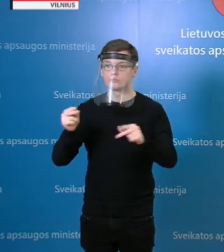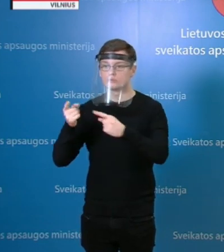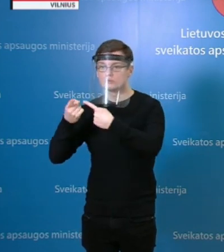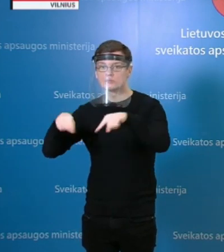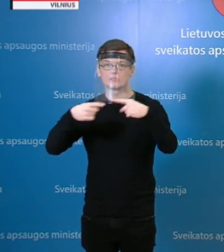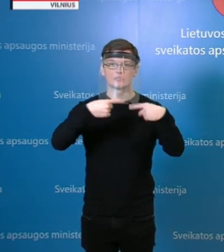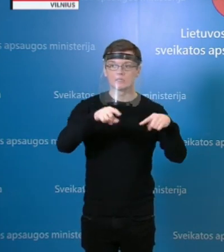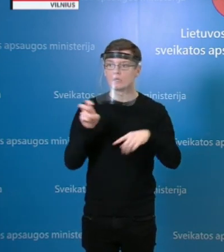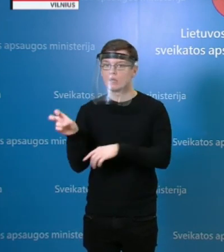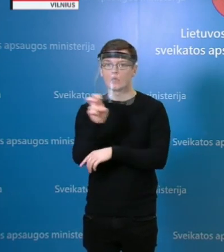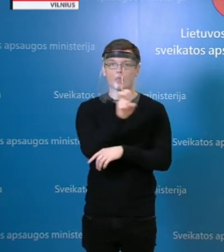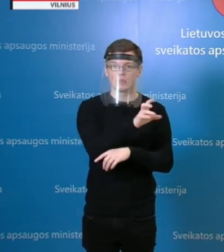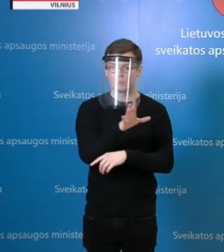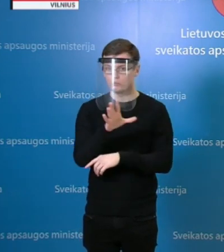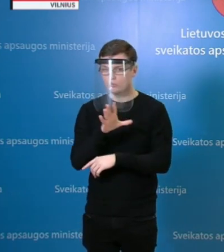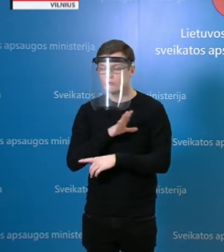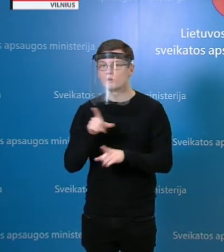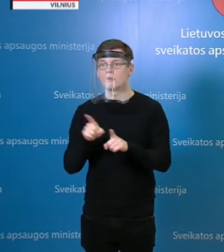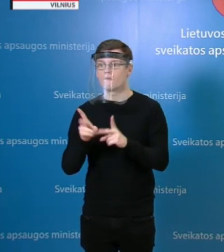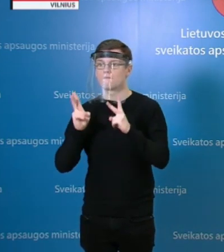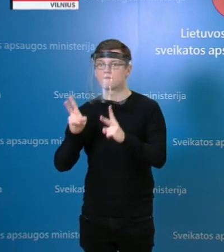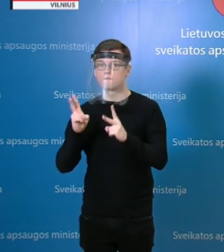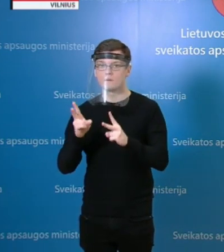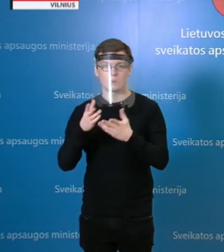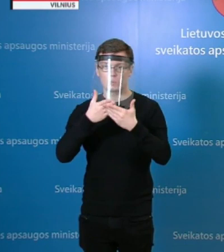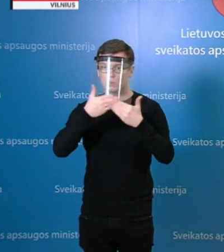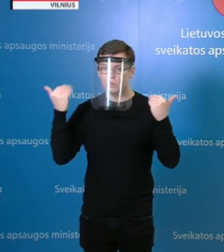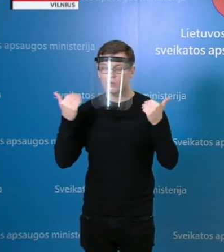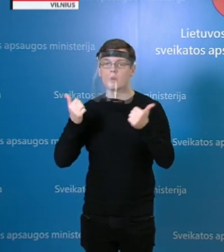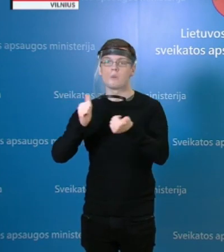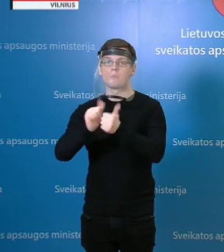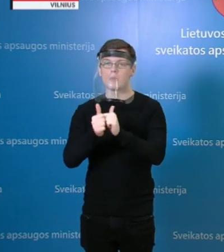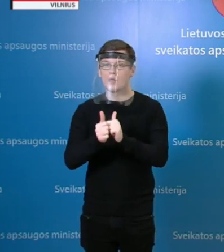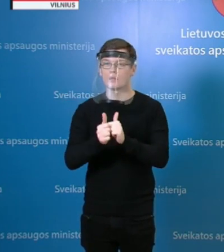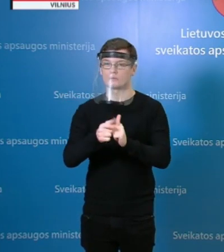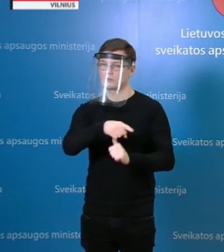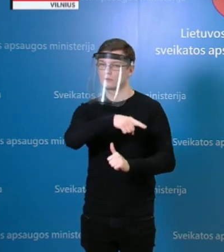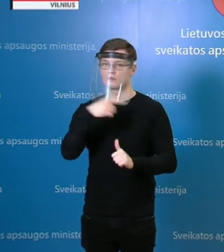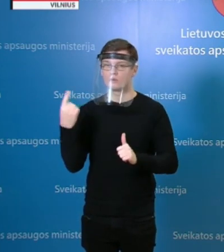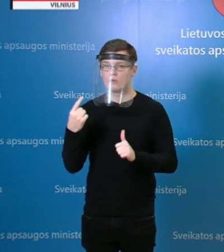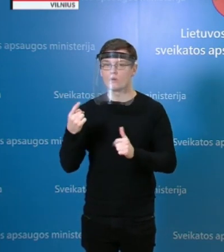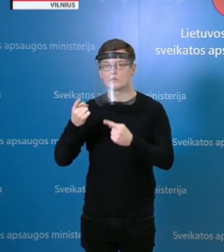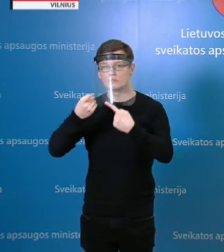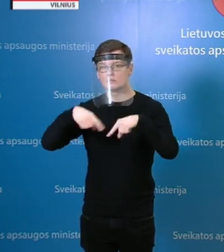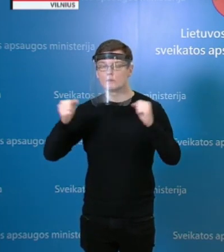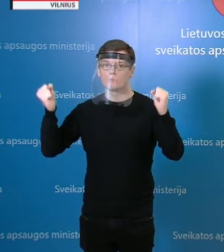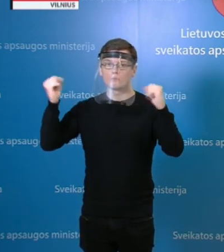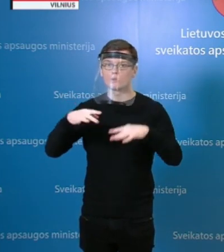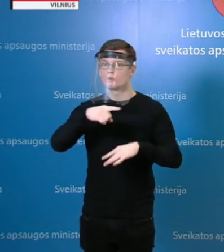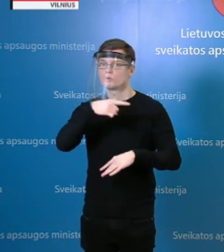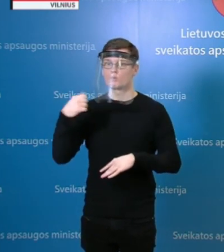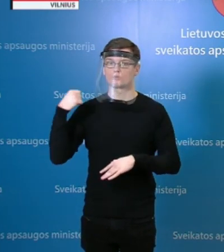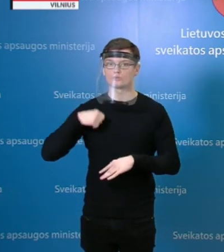nėra pastovumo. Gauta atsakymų, kad sudaromos pamainos su per dideliu personalo skaičiumi, bendrose skyrių patalpose susirenka daug